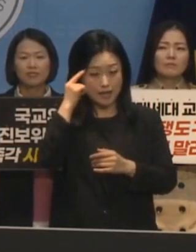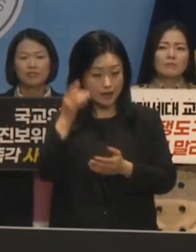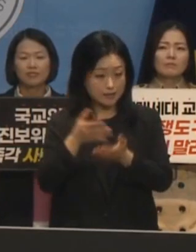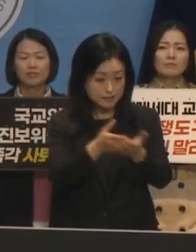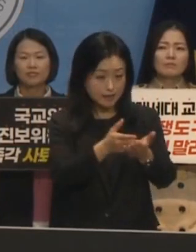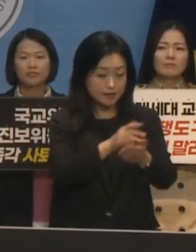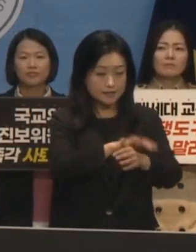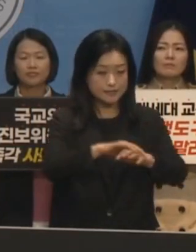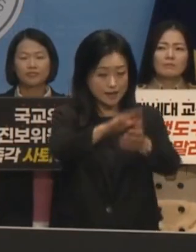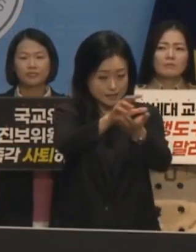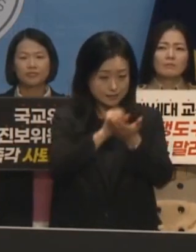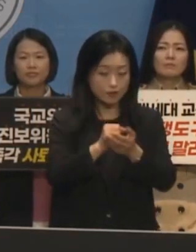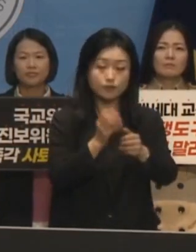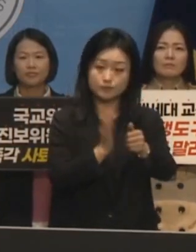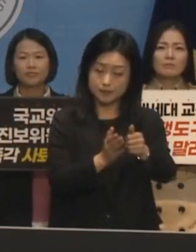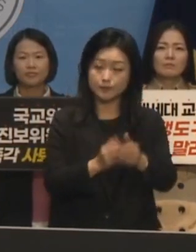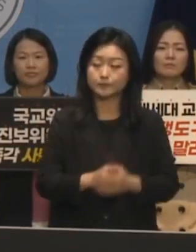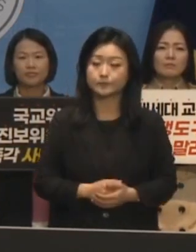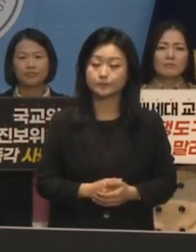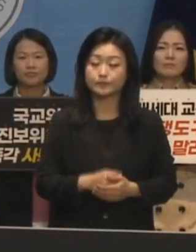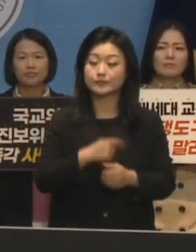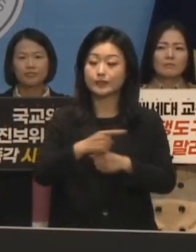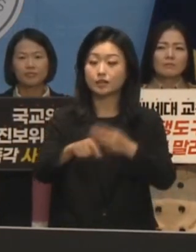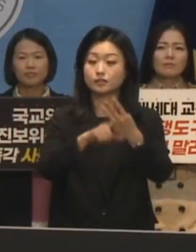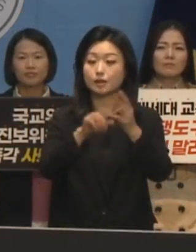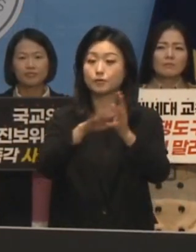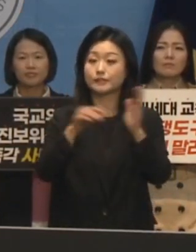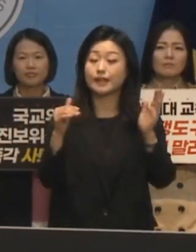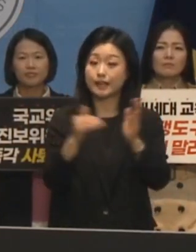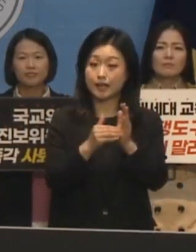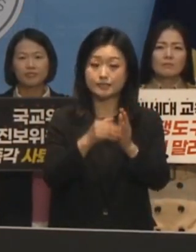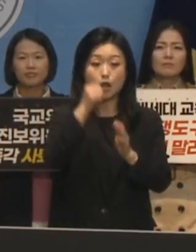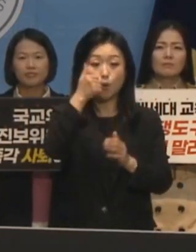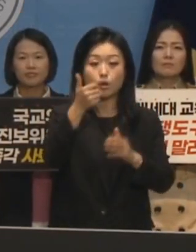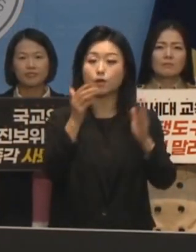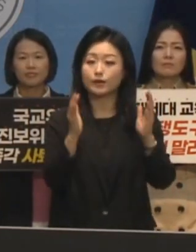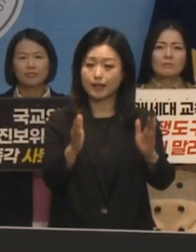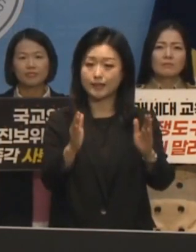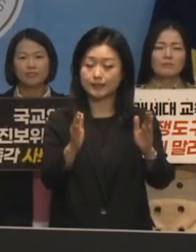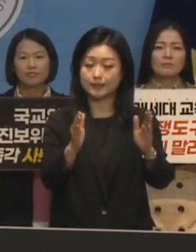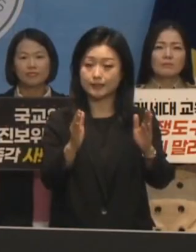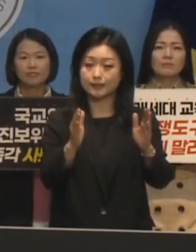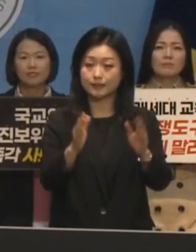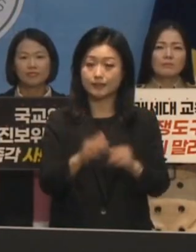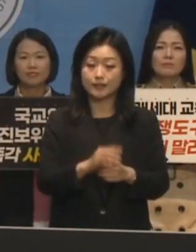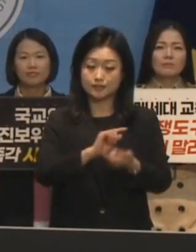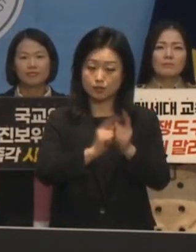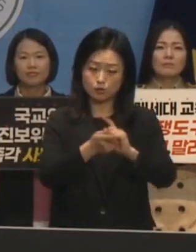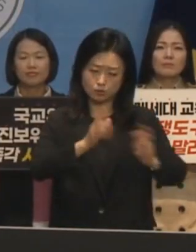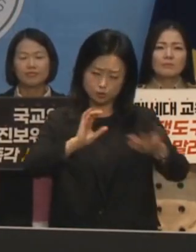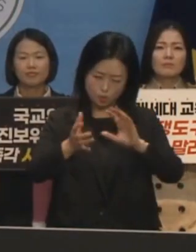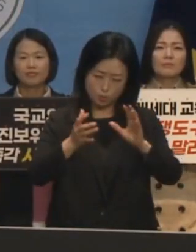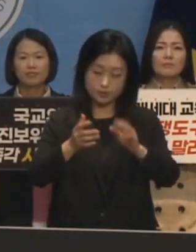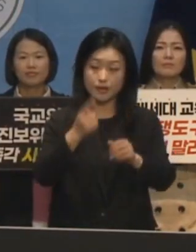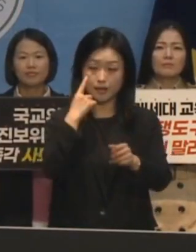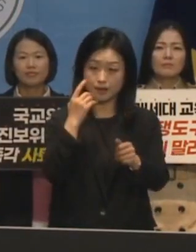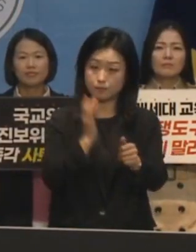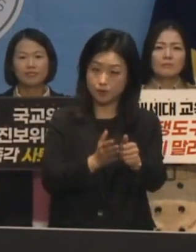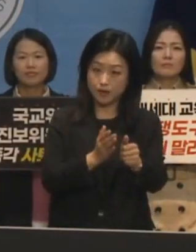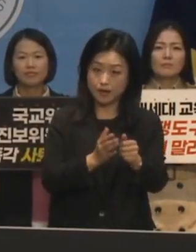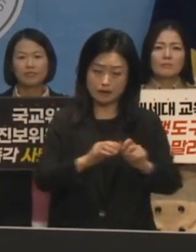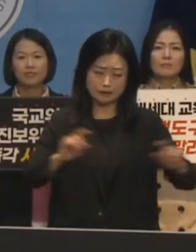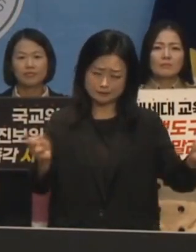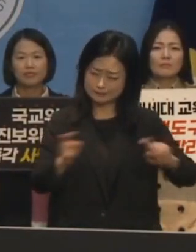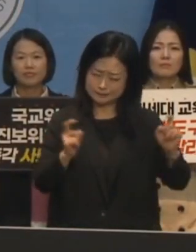것을 요청한다. 내년 3월까지 남은 5개월의 기간 동안 치열하게 토론하고 지긋지긋한